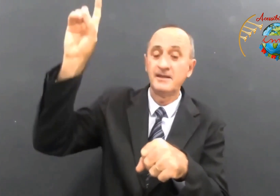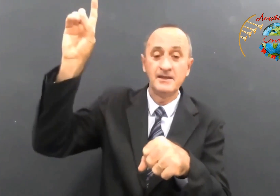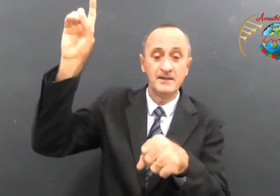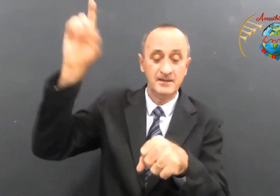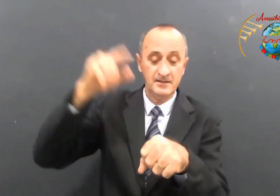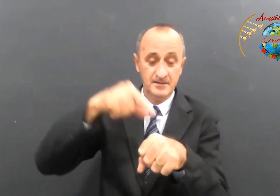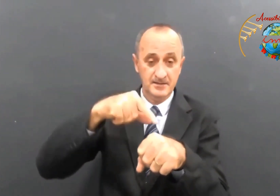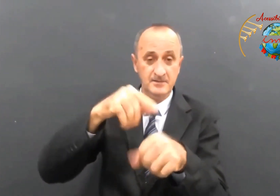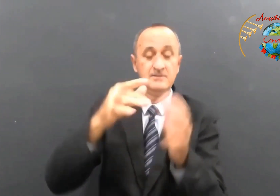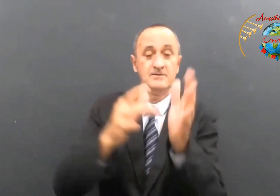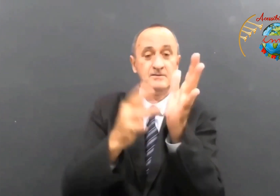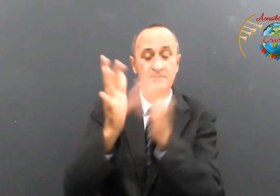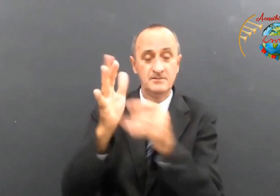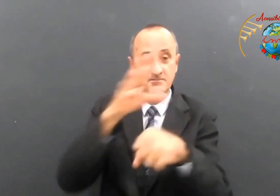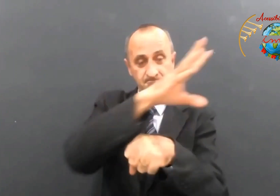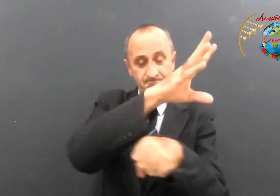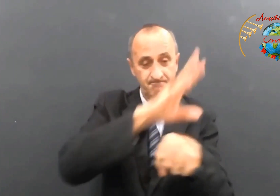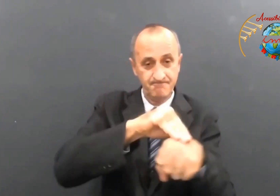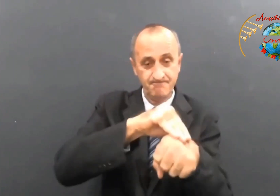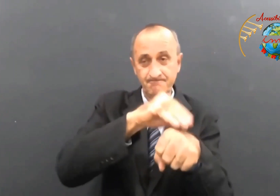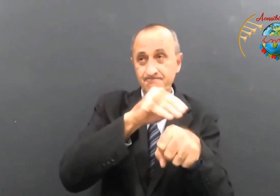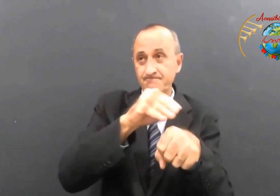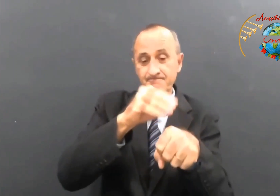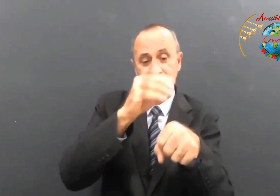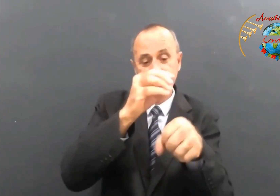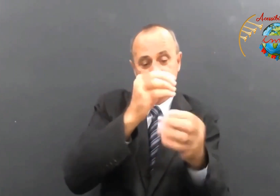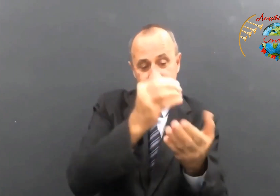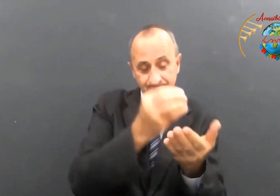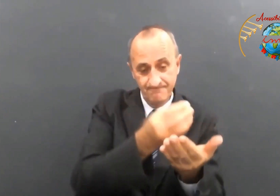Então, é Jesus Cristo que nos leva à presença do Pai.